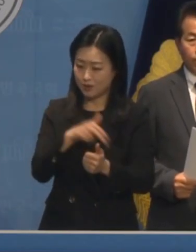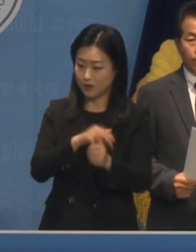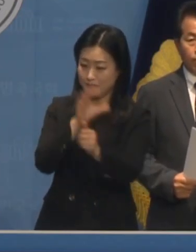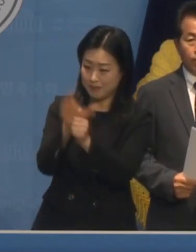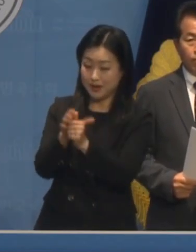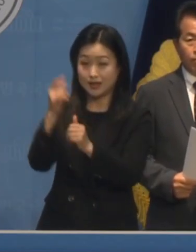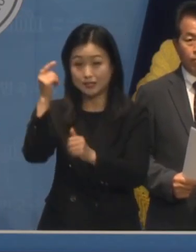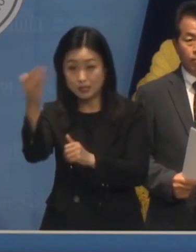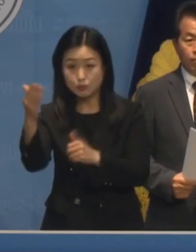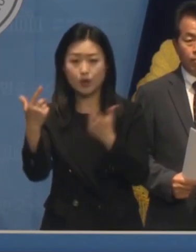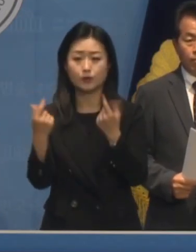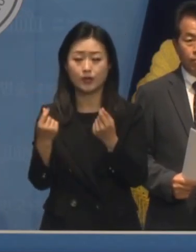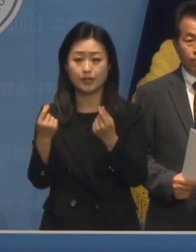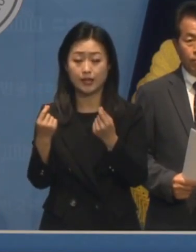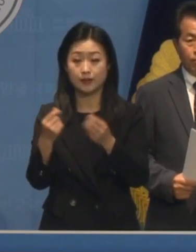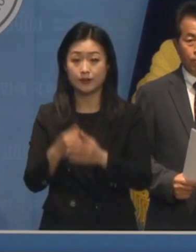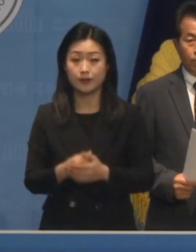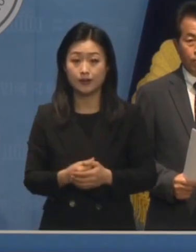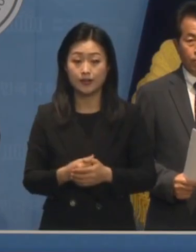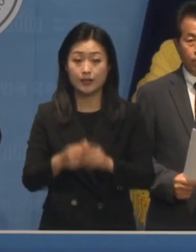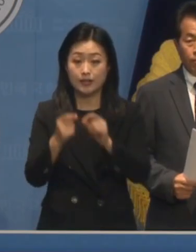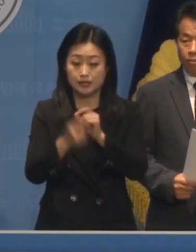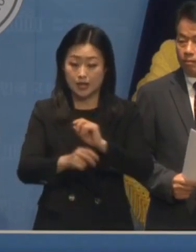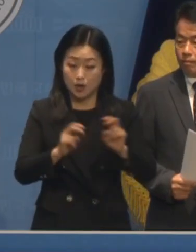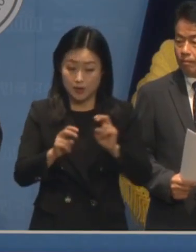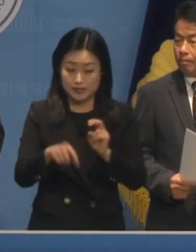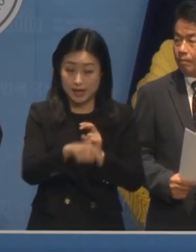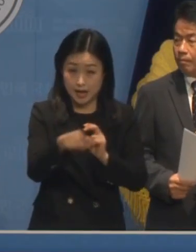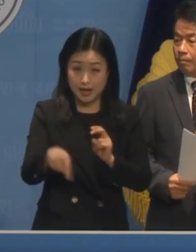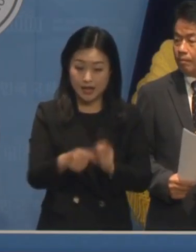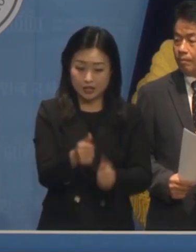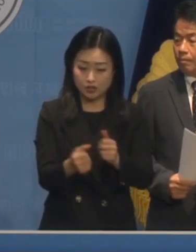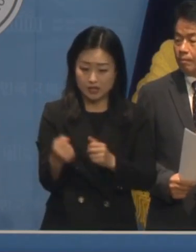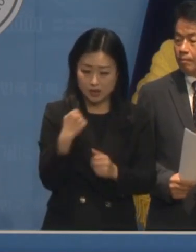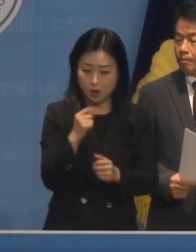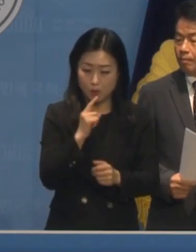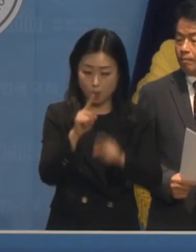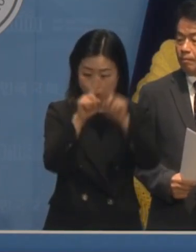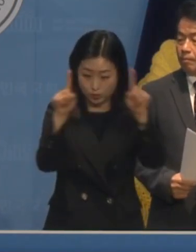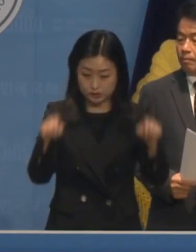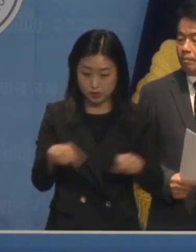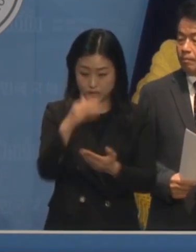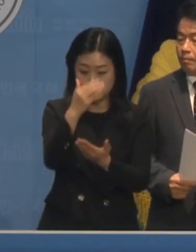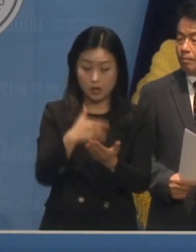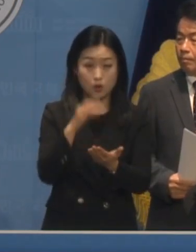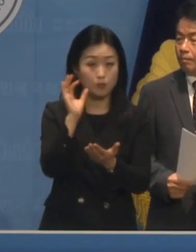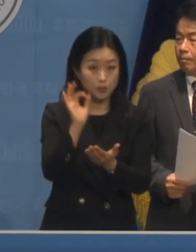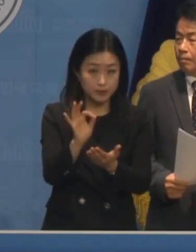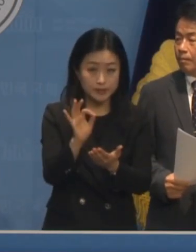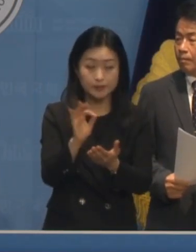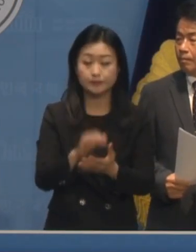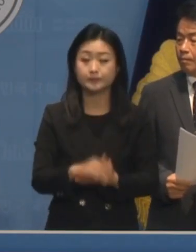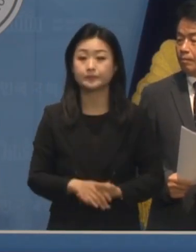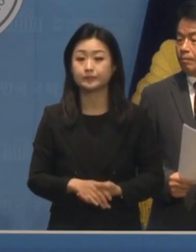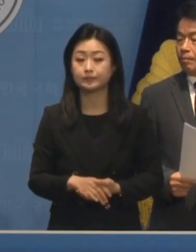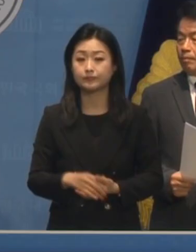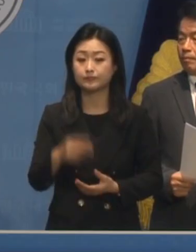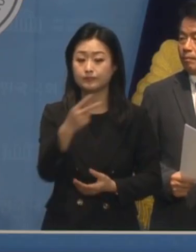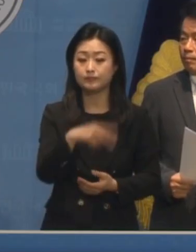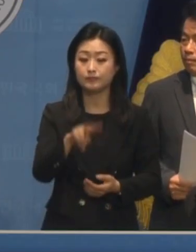강화 연구용역 보고서에서 그 답을 찾을 수 있습니다 인천국제공항공사가